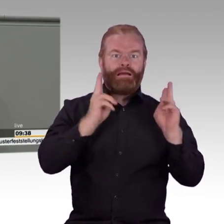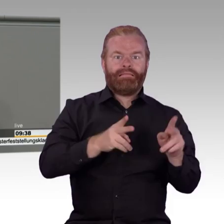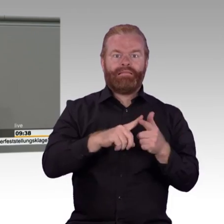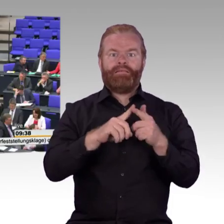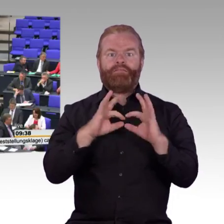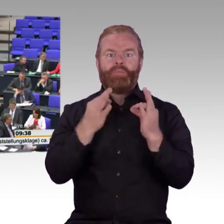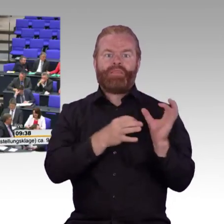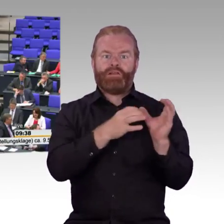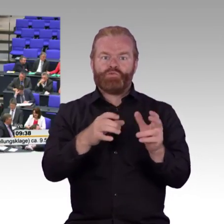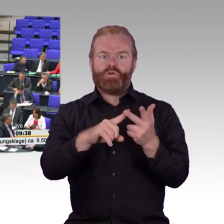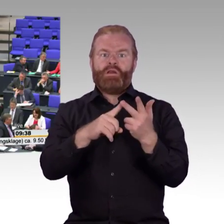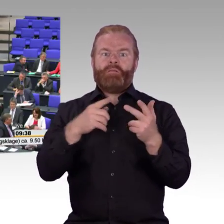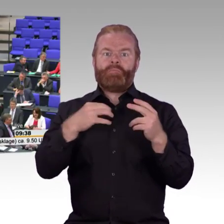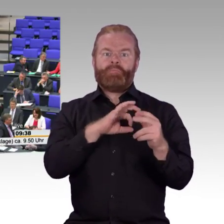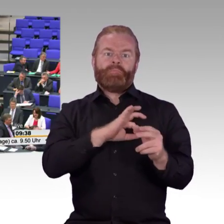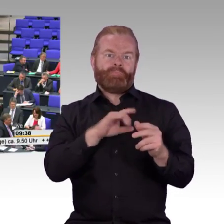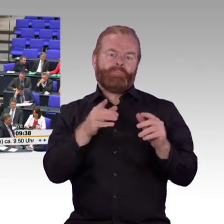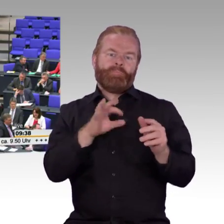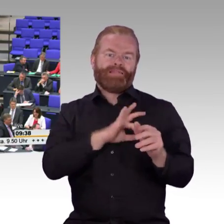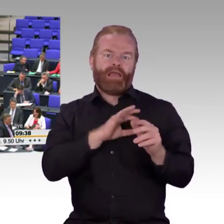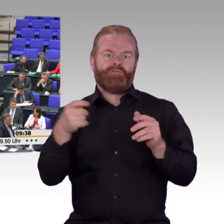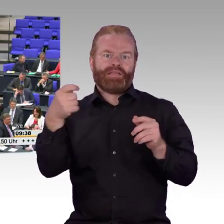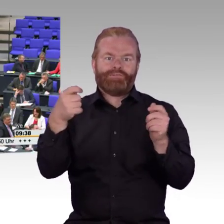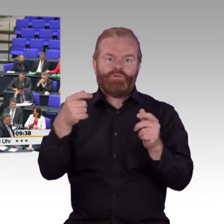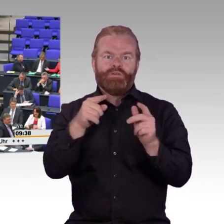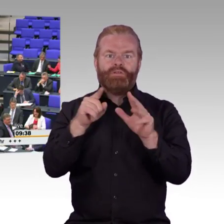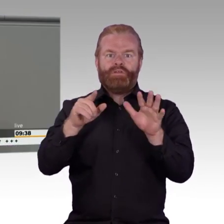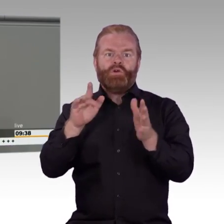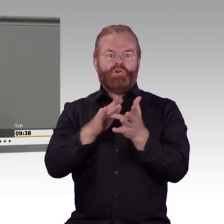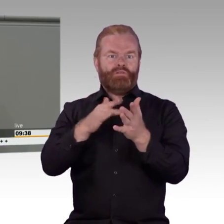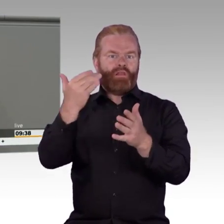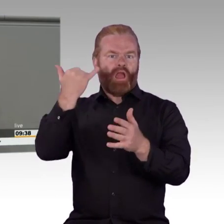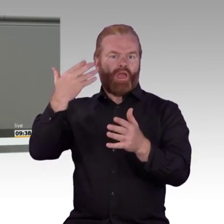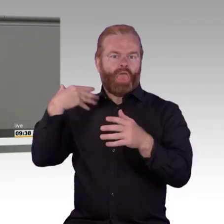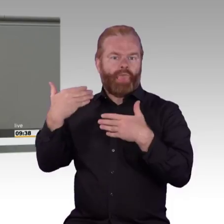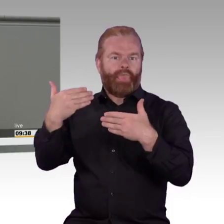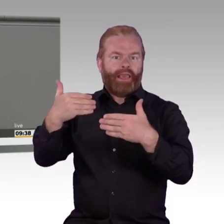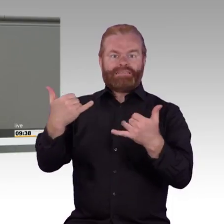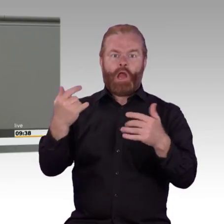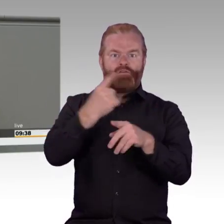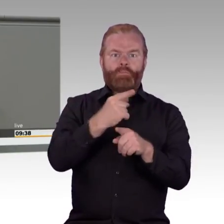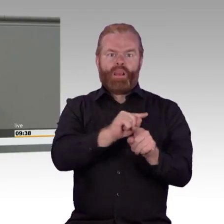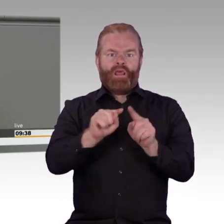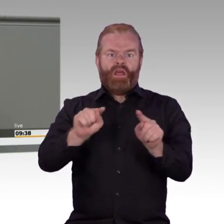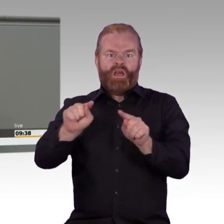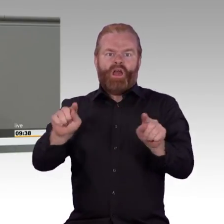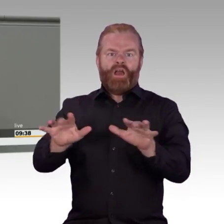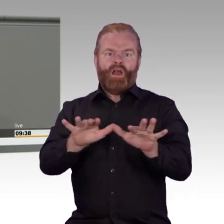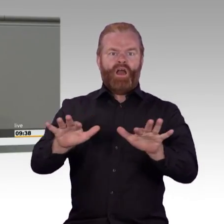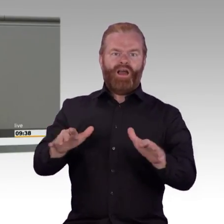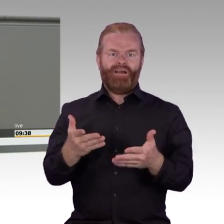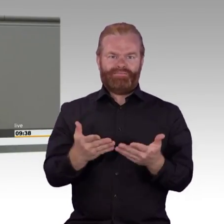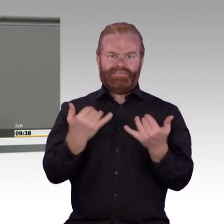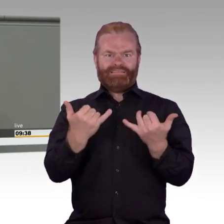zu sagen, Nachrüstung auf Kosten der Unternehmen, weil sie schlechte Ware geliefert haben. Und jetzt kommen Sie mit dieser etwas